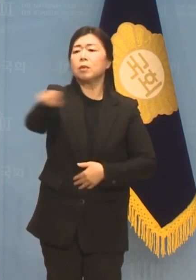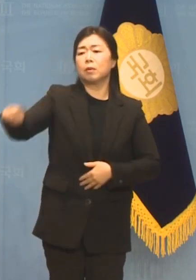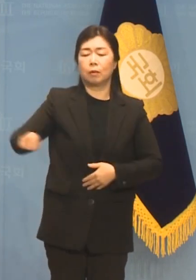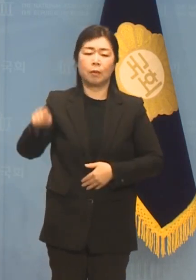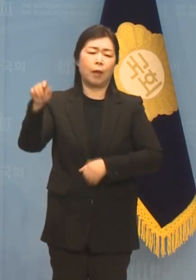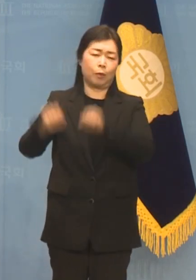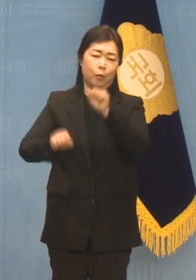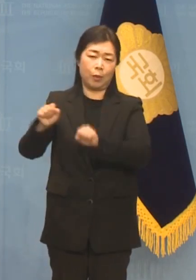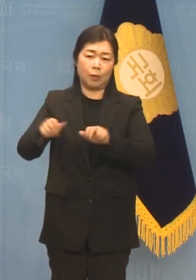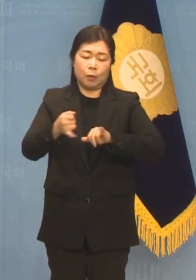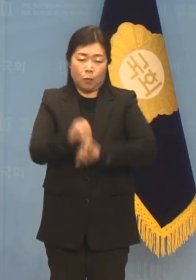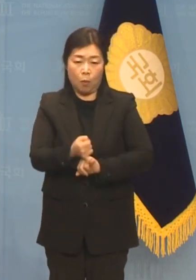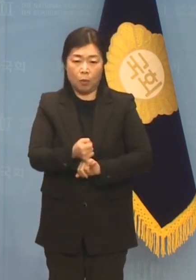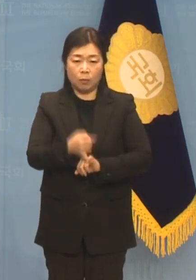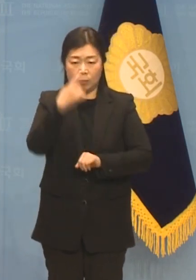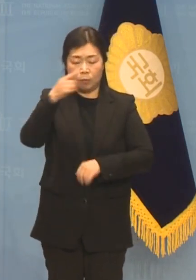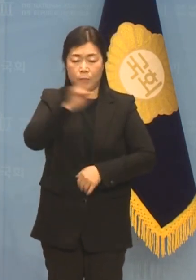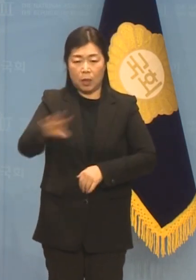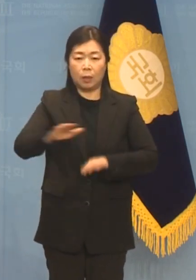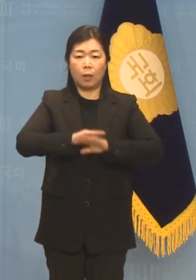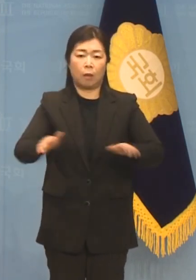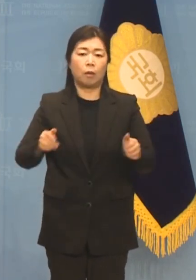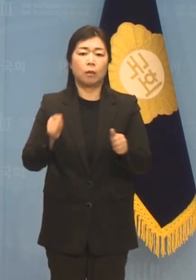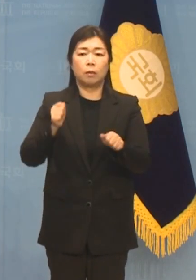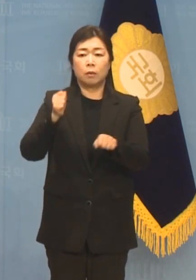이들을 반드시 엄단해야 합니다.